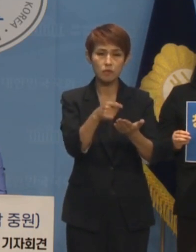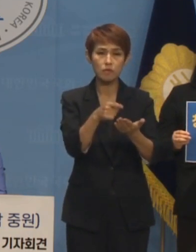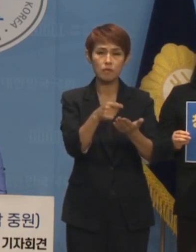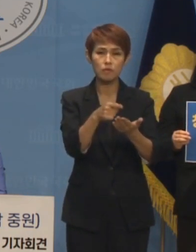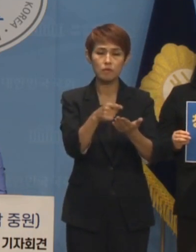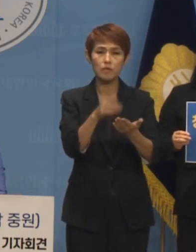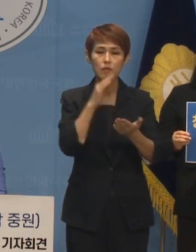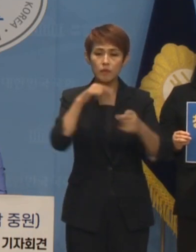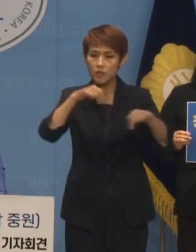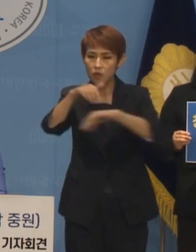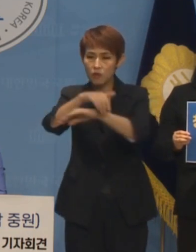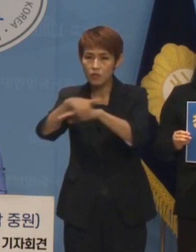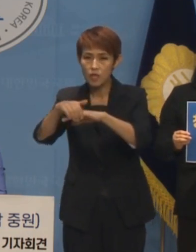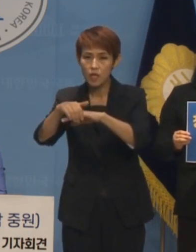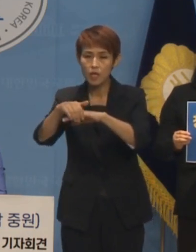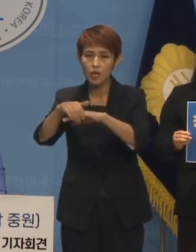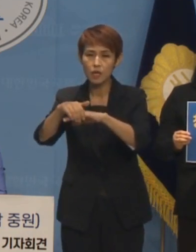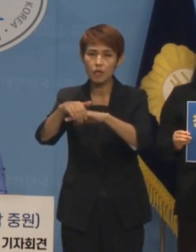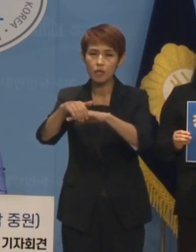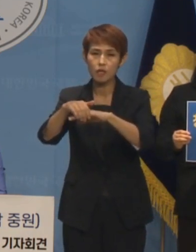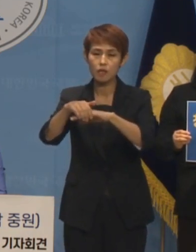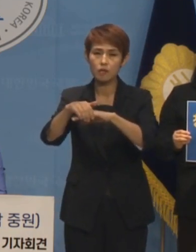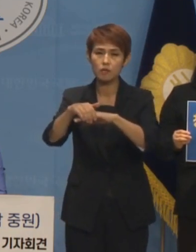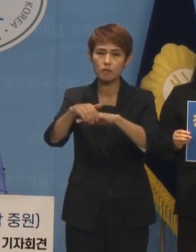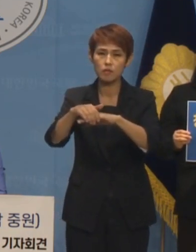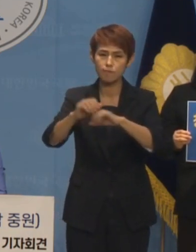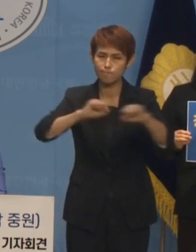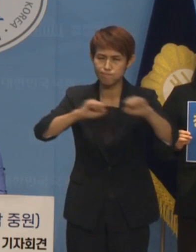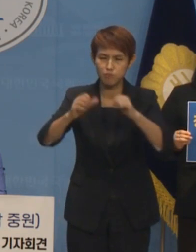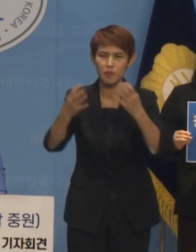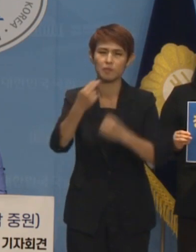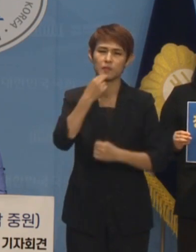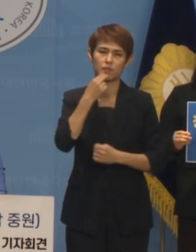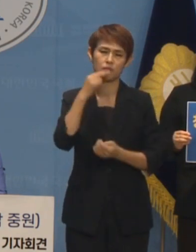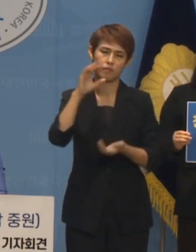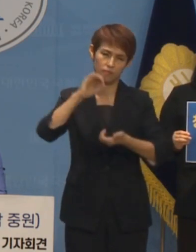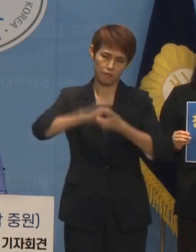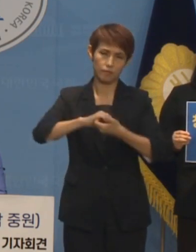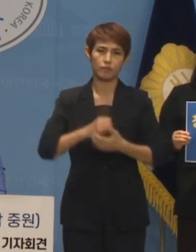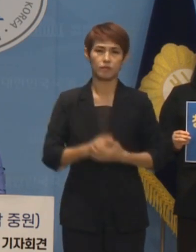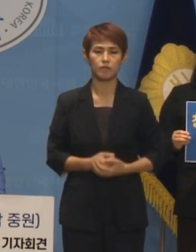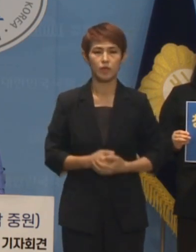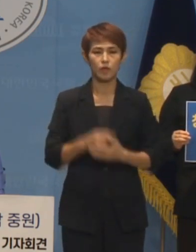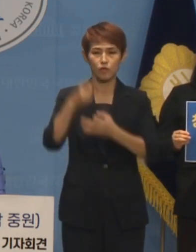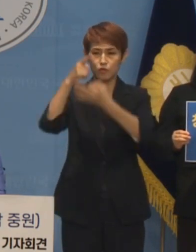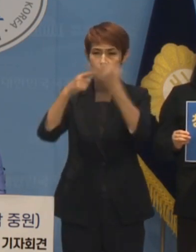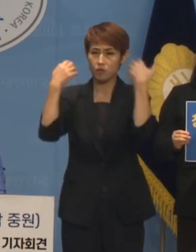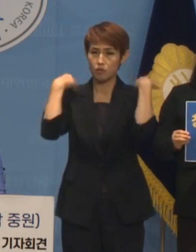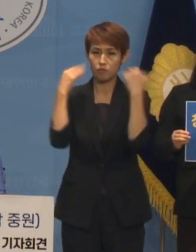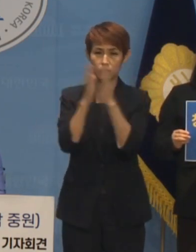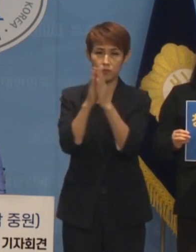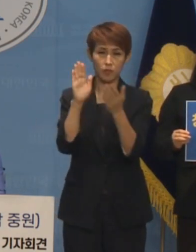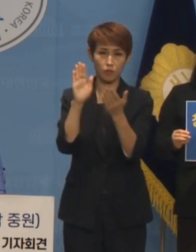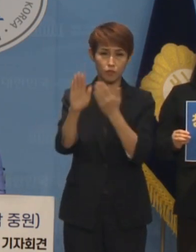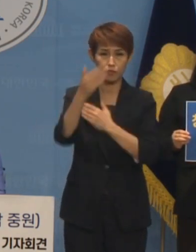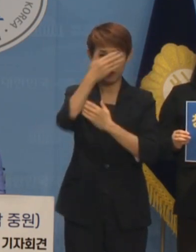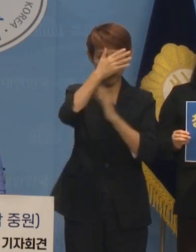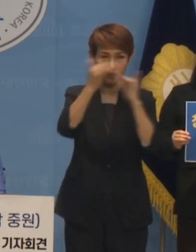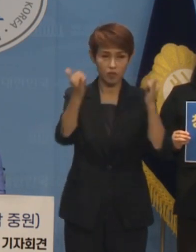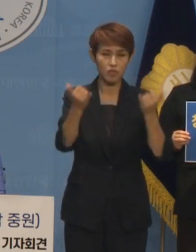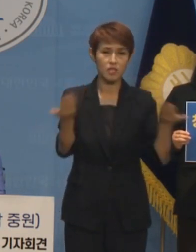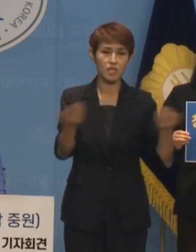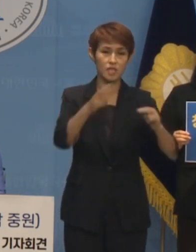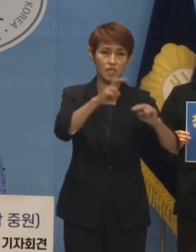정책이 소극적으로 수립 시행되는 한계로 나타나고 있습니다. 윤석열 정부 들어 청년 일자리